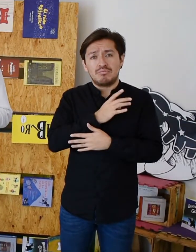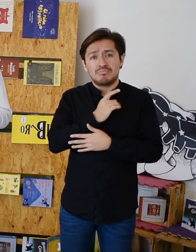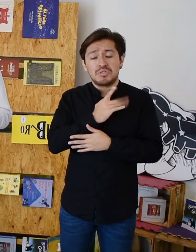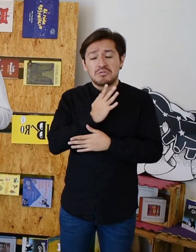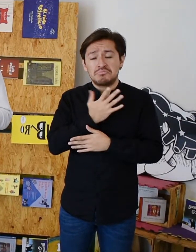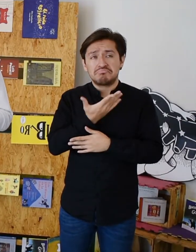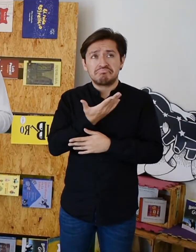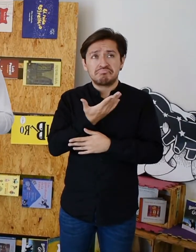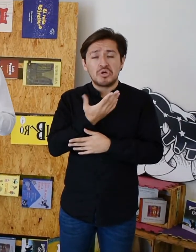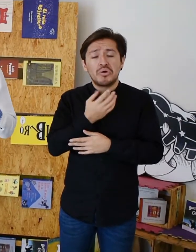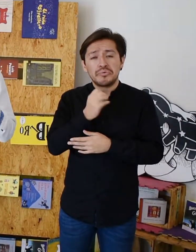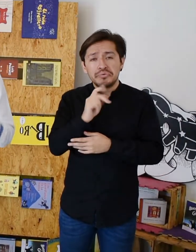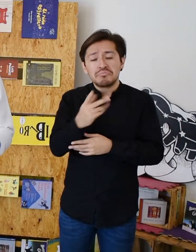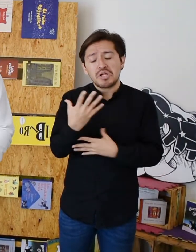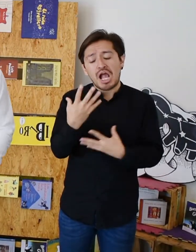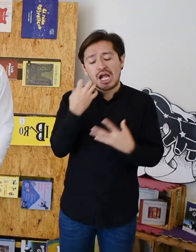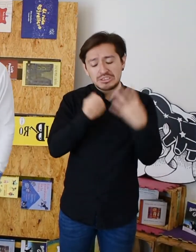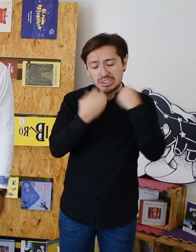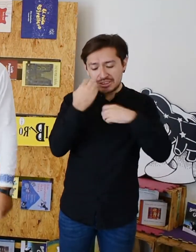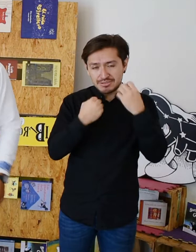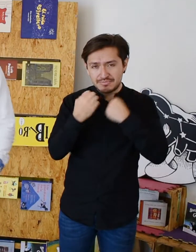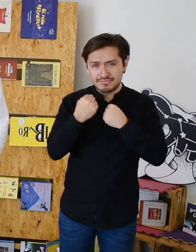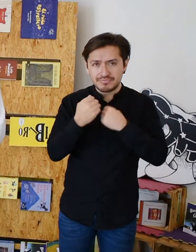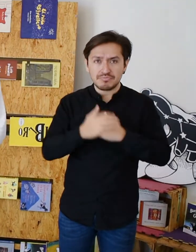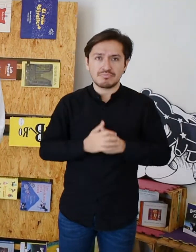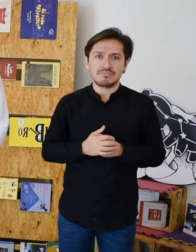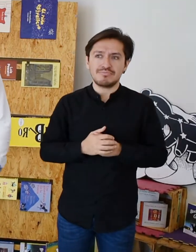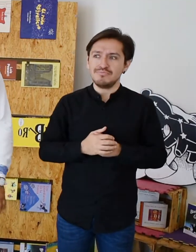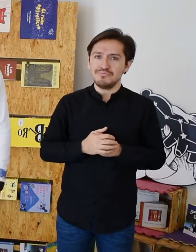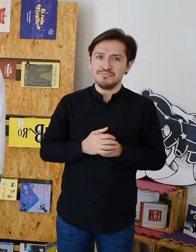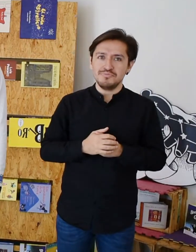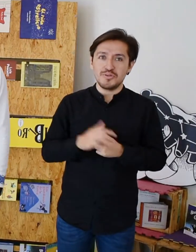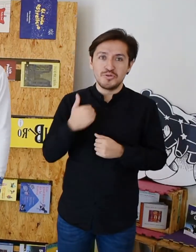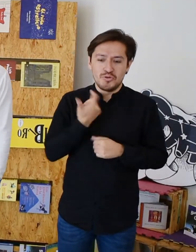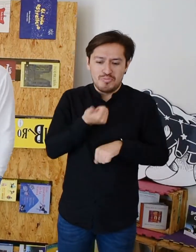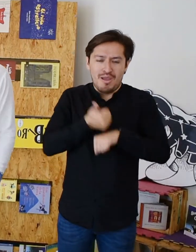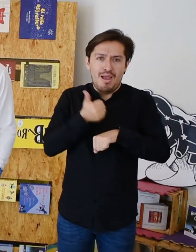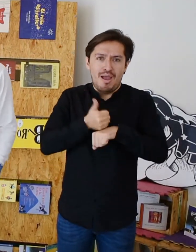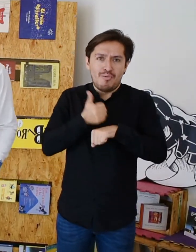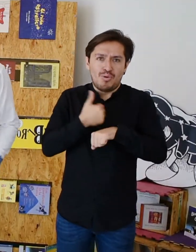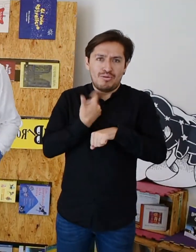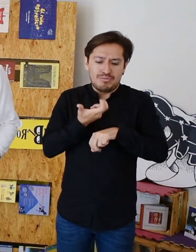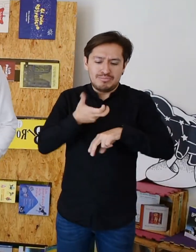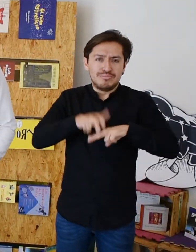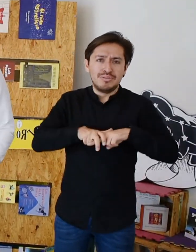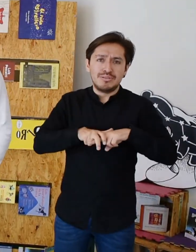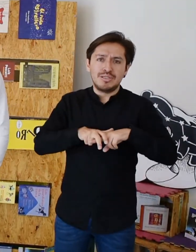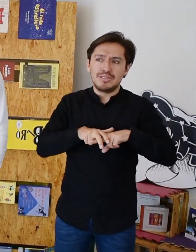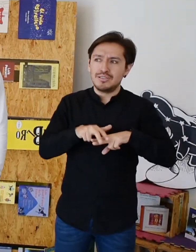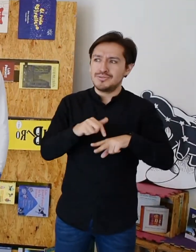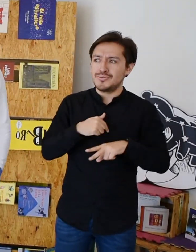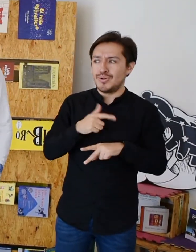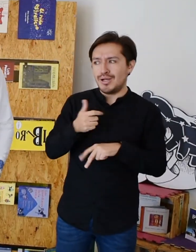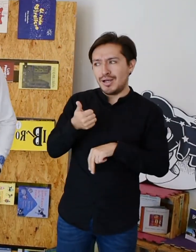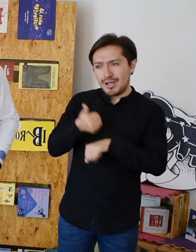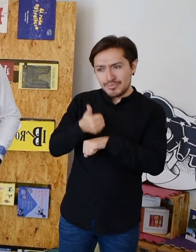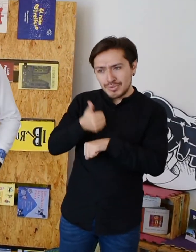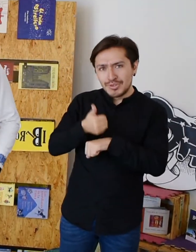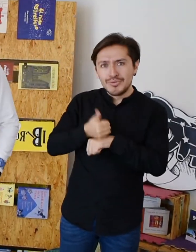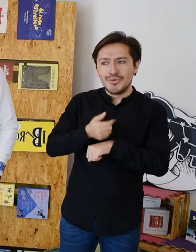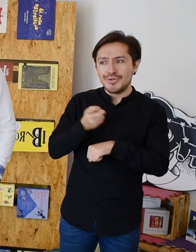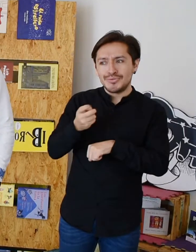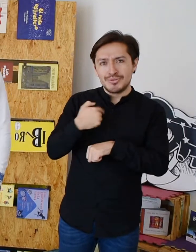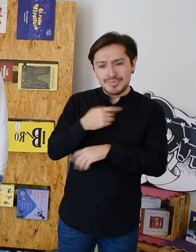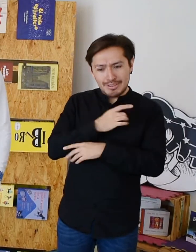comer. Yo en ese momento que estaba en las piernas de mi abuelo, le dije, abuelito, la verdad es que esto no